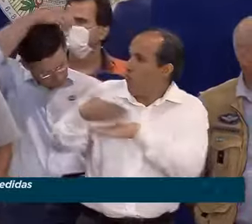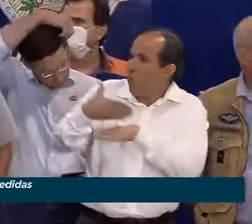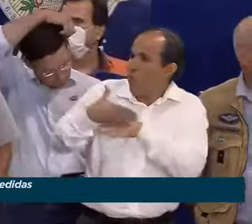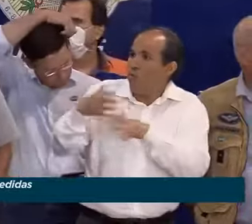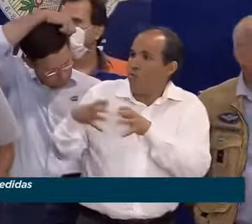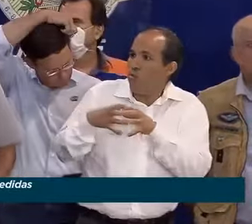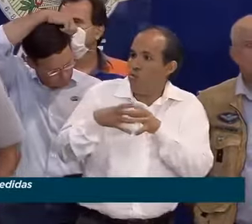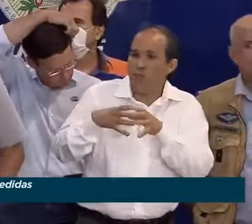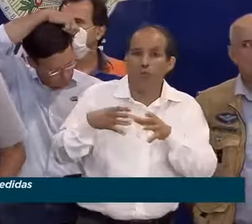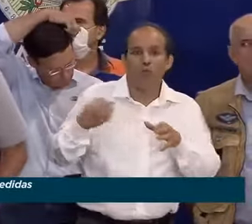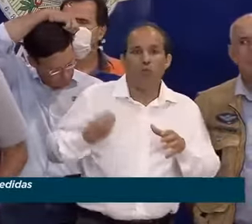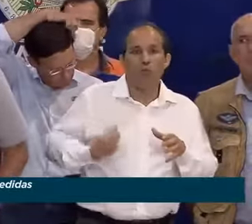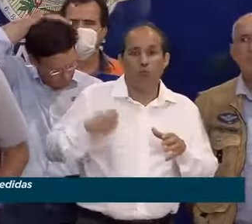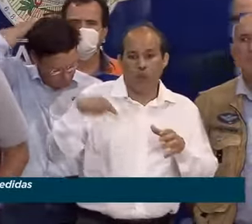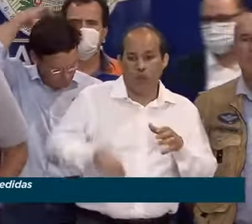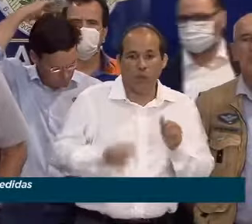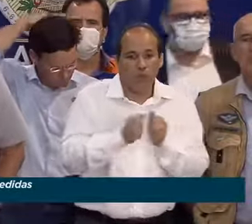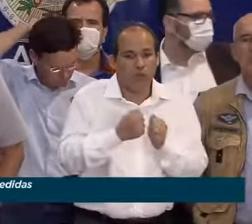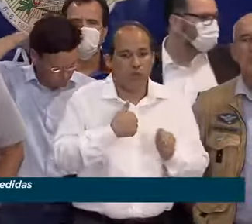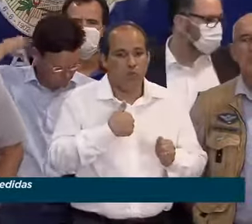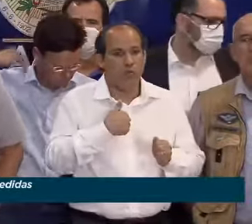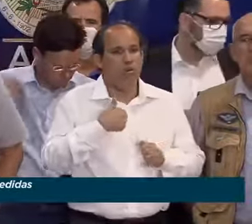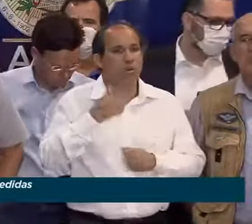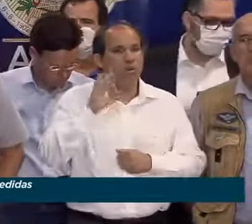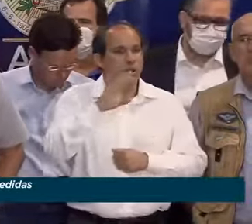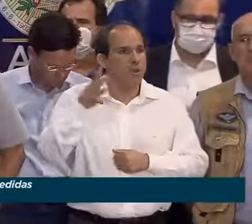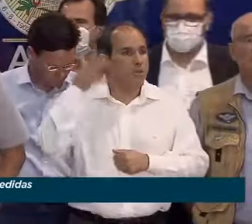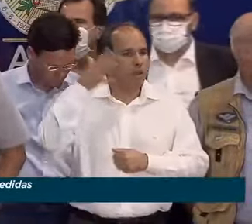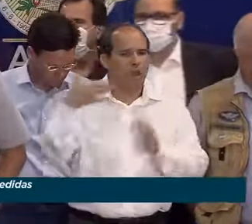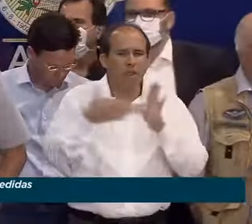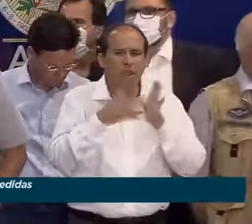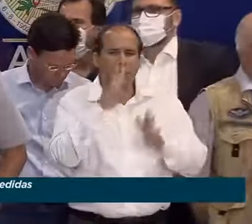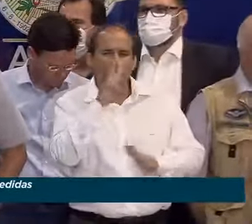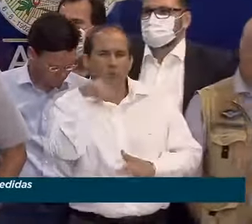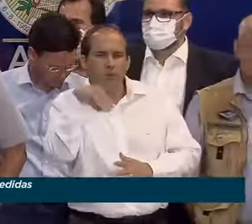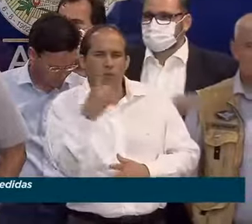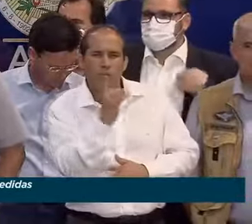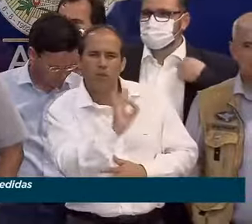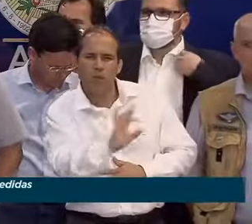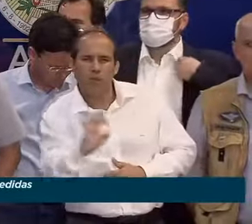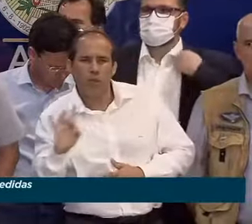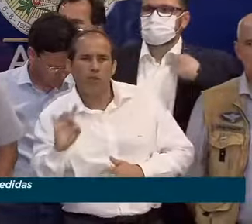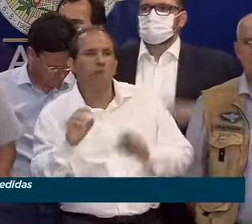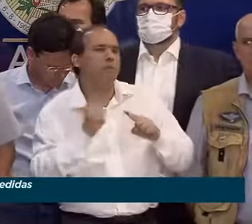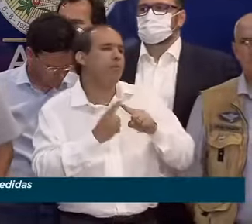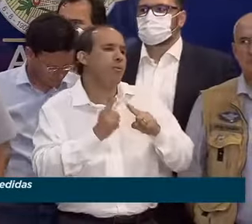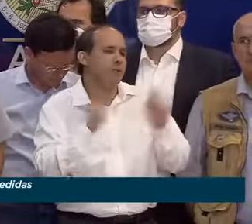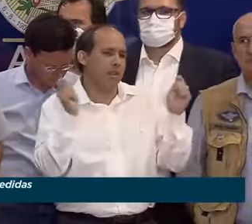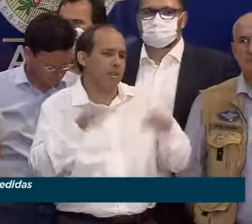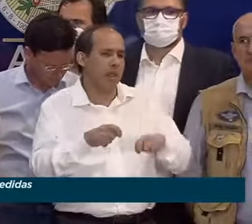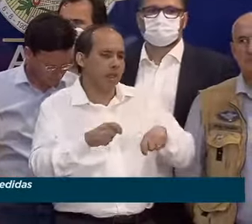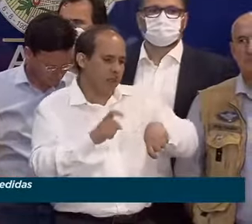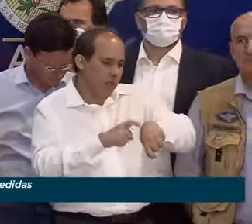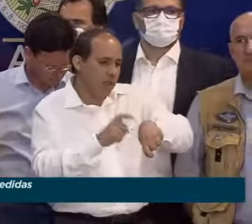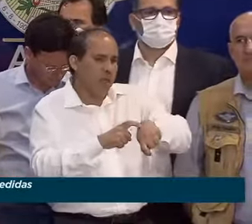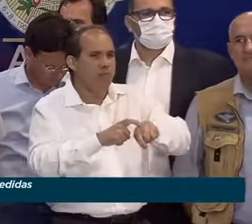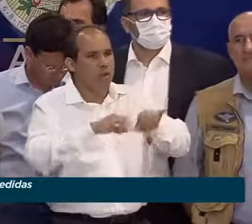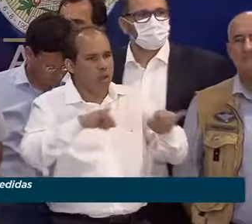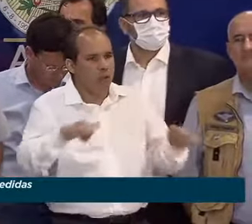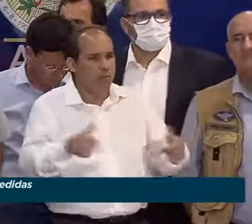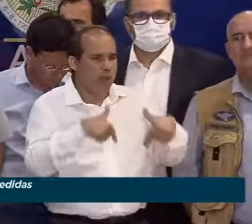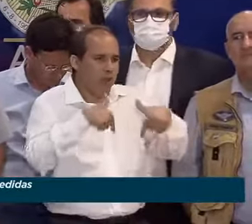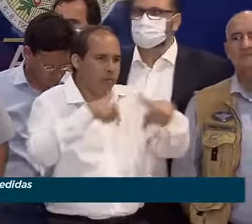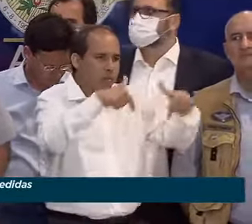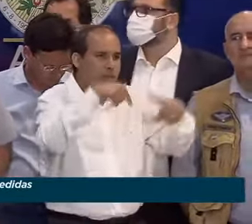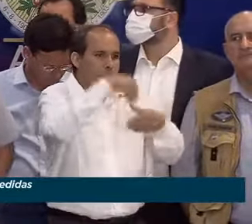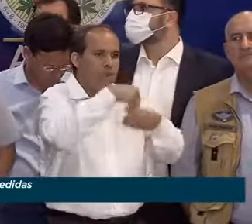acompanhando agora. Uso da palavra por não mais que 2 minutos, para que possam, dentro da sua área de